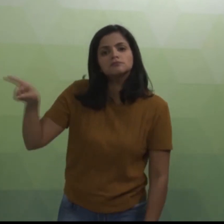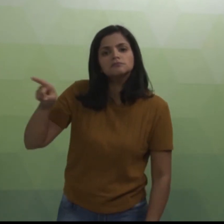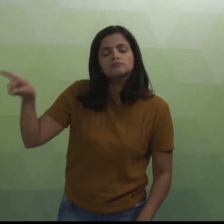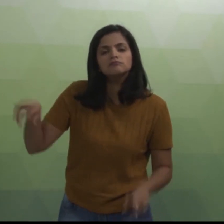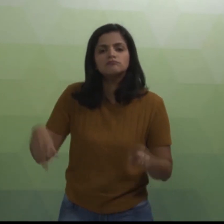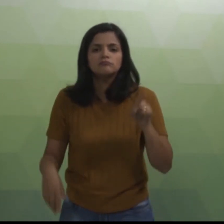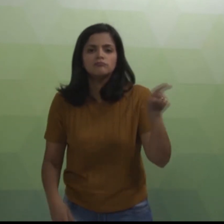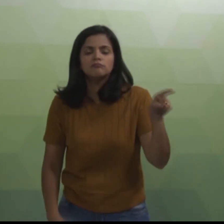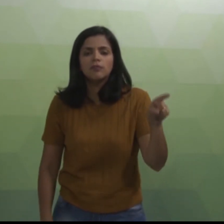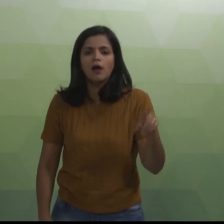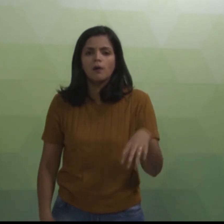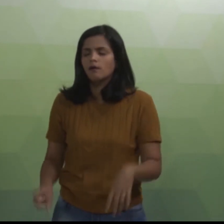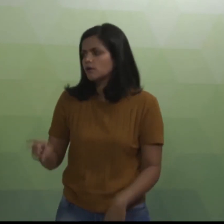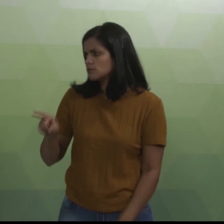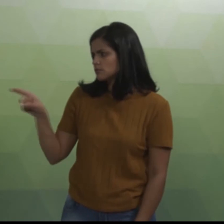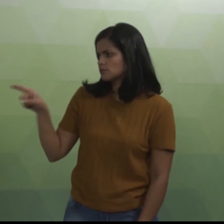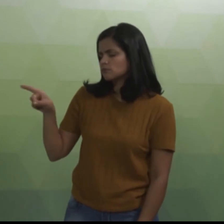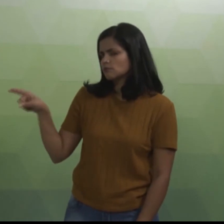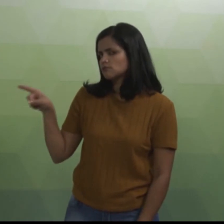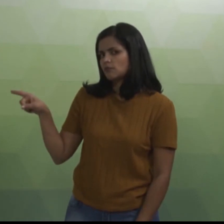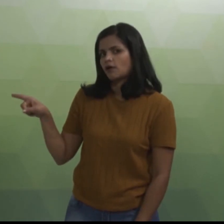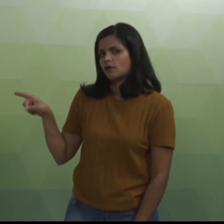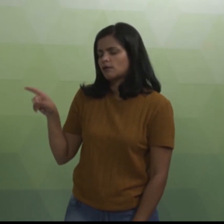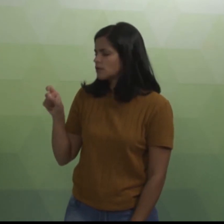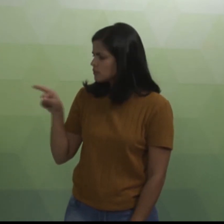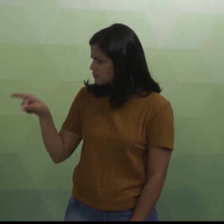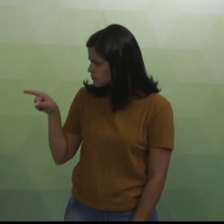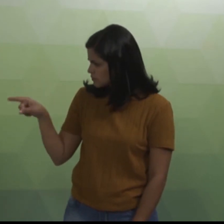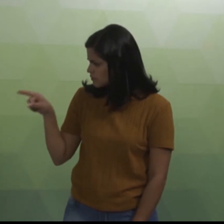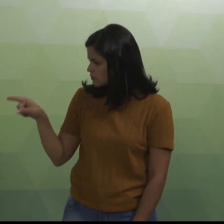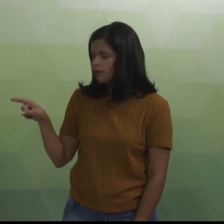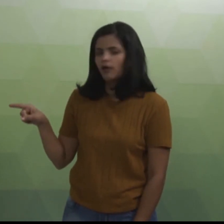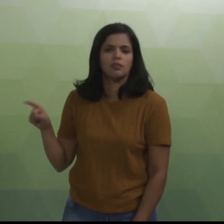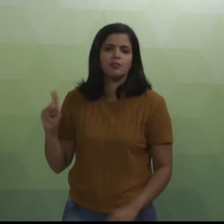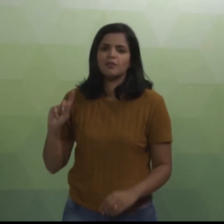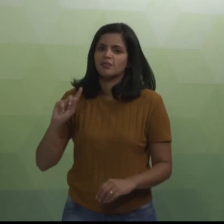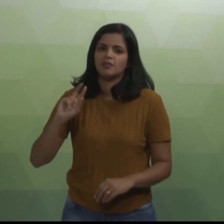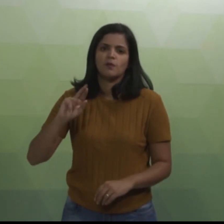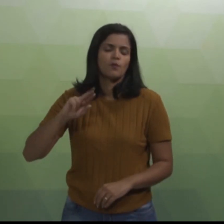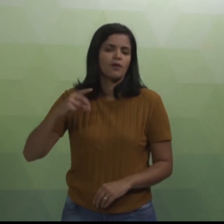minha frente, você. A terceira pessoa está do lado.